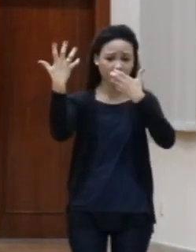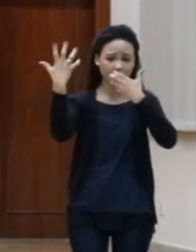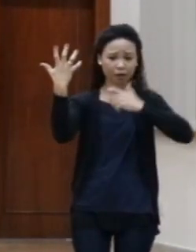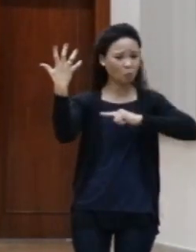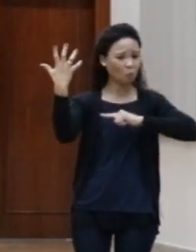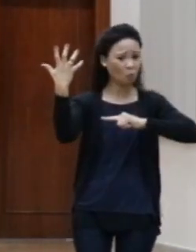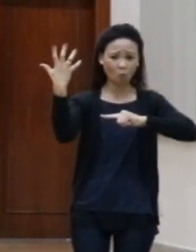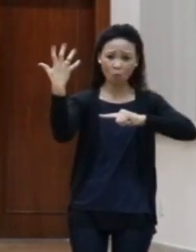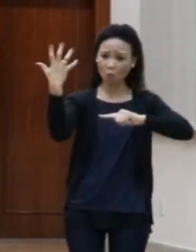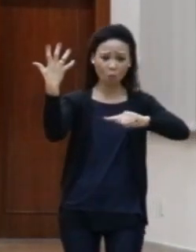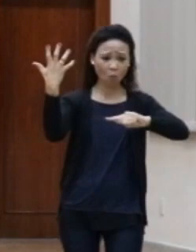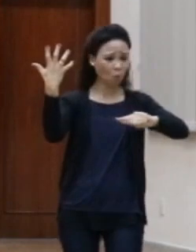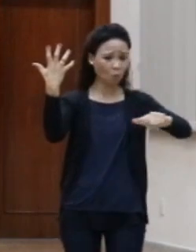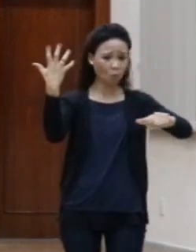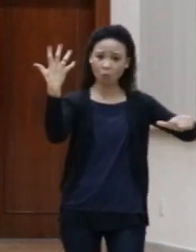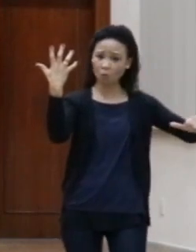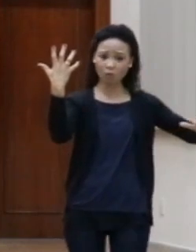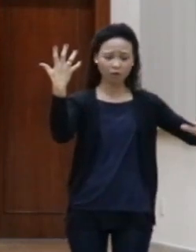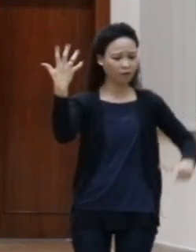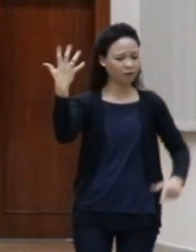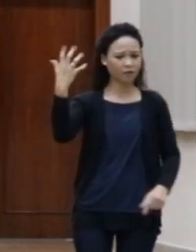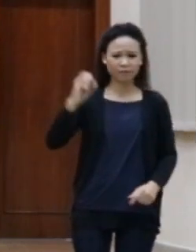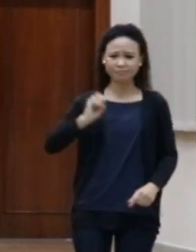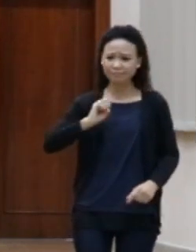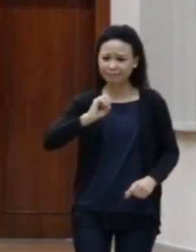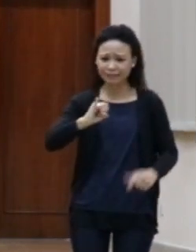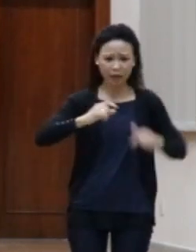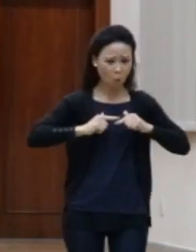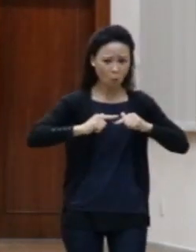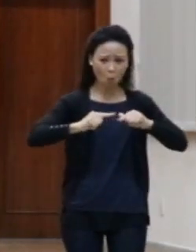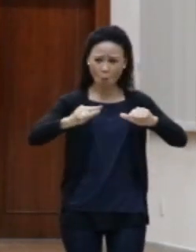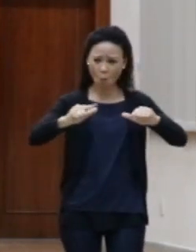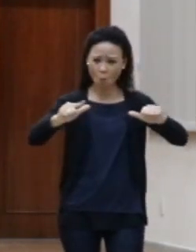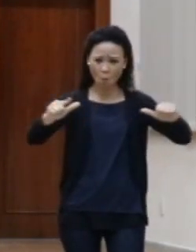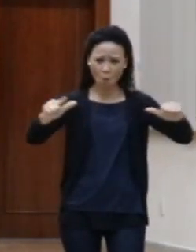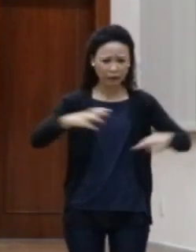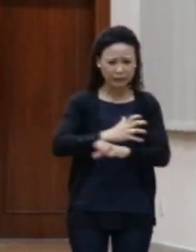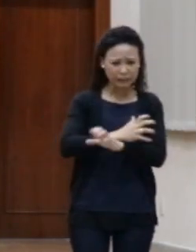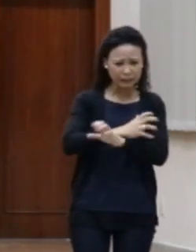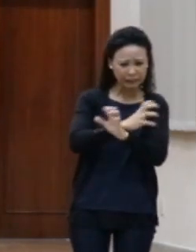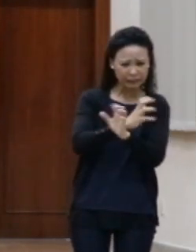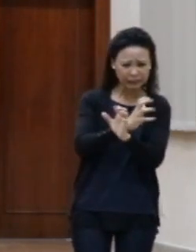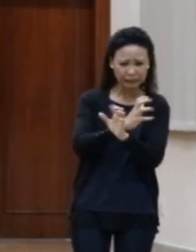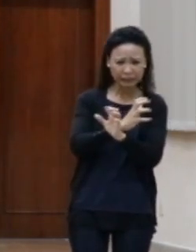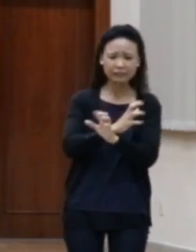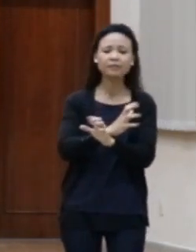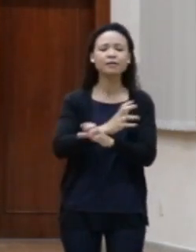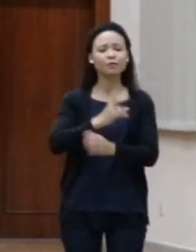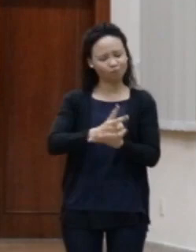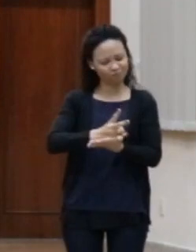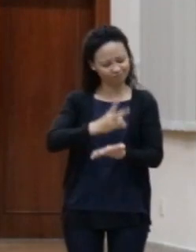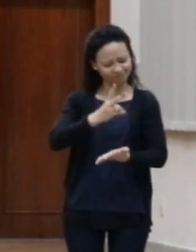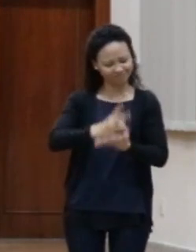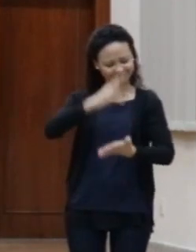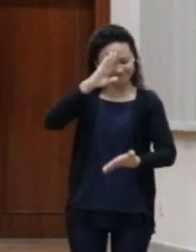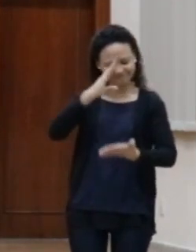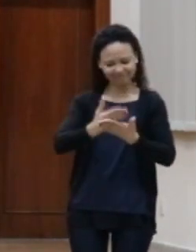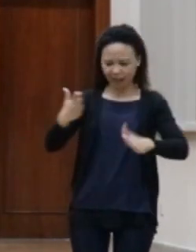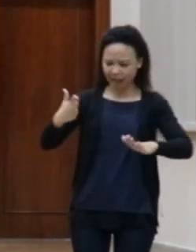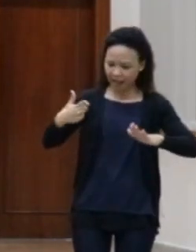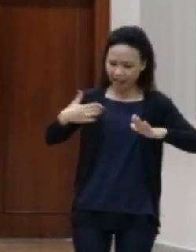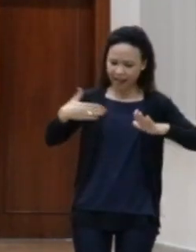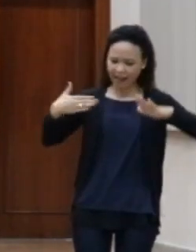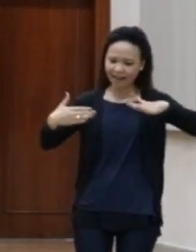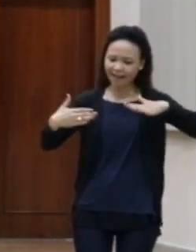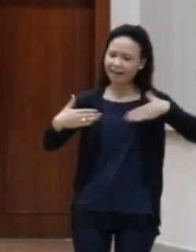seu fruto, mesmo que não haja alimento nos campos, eu me